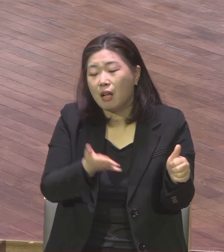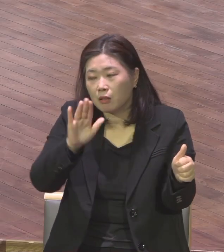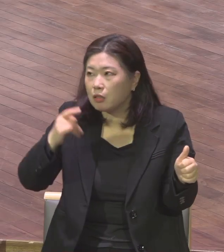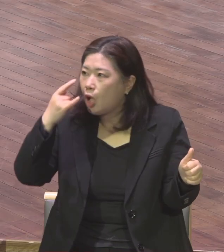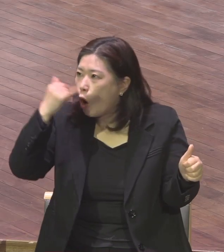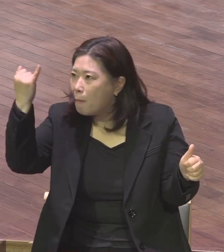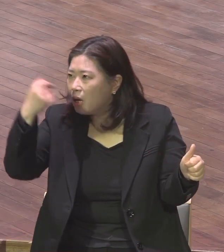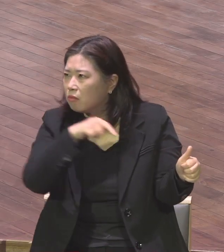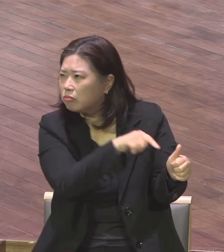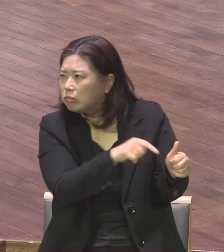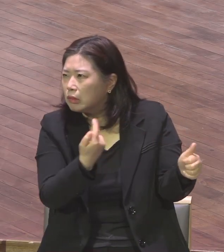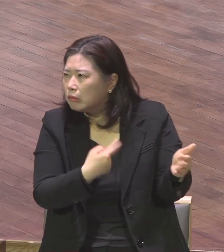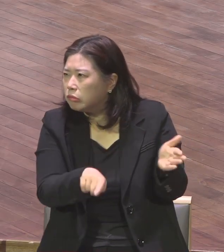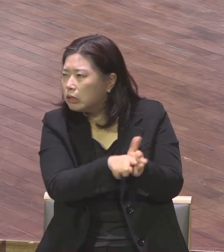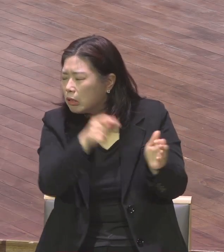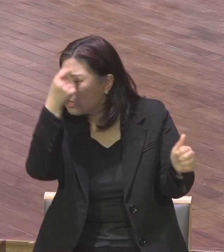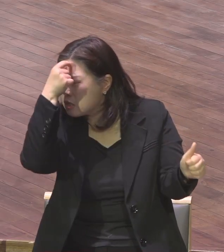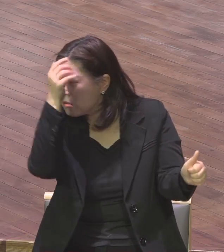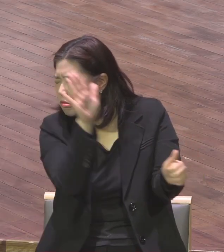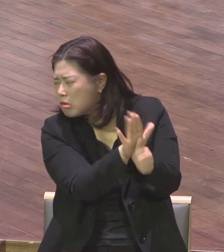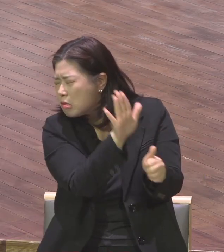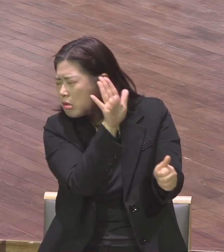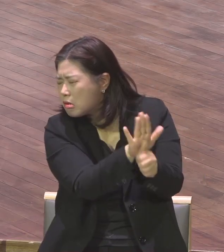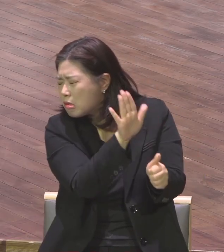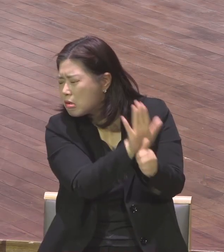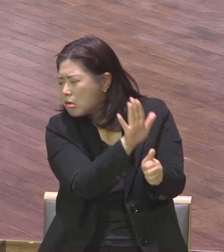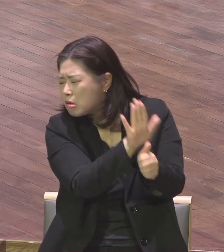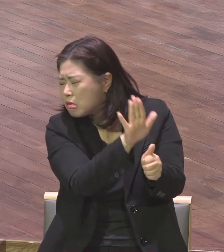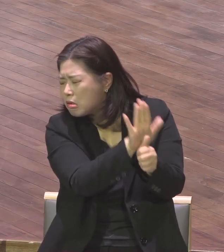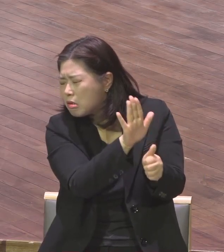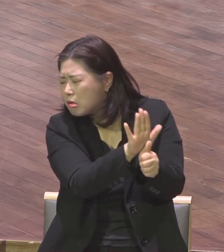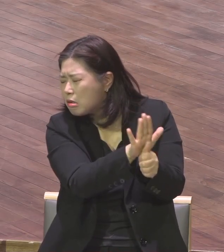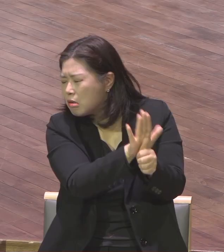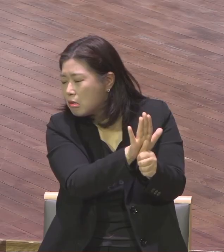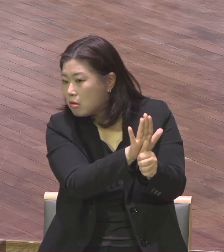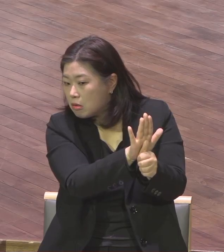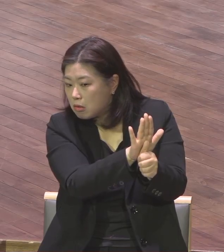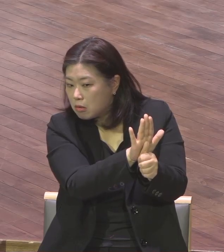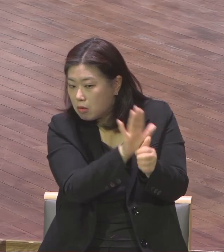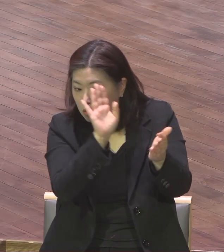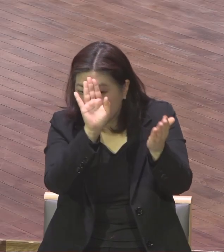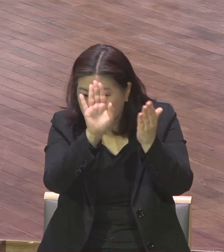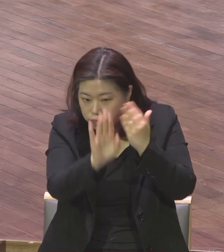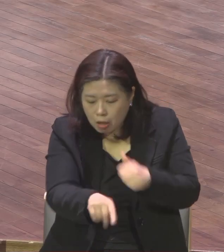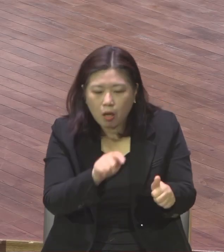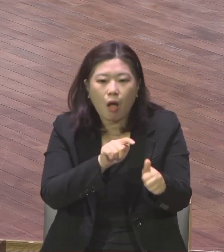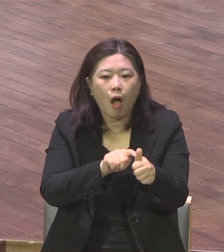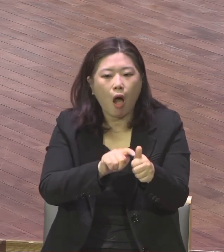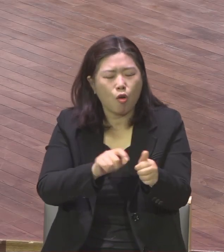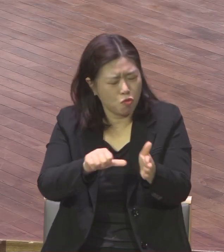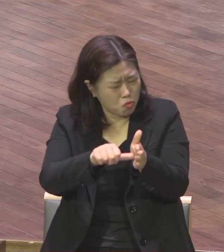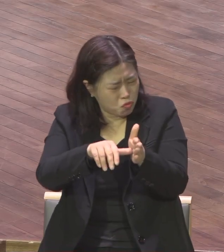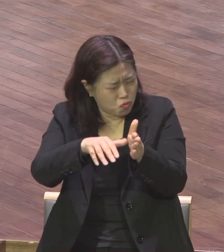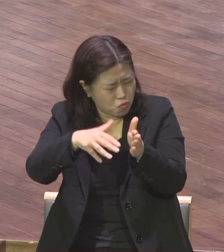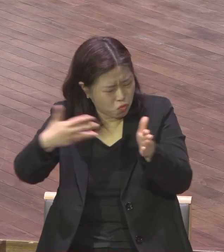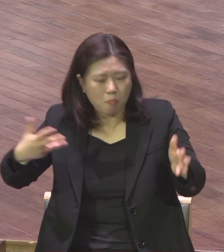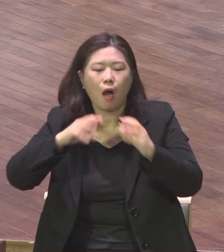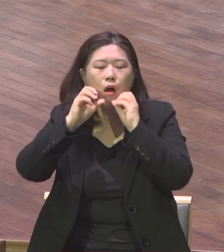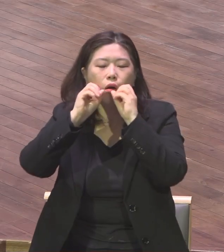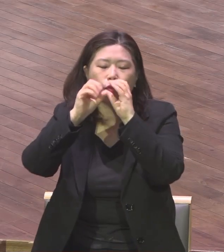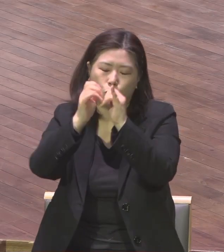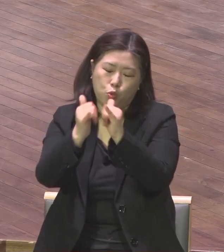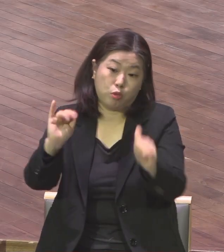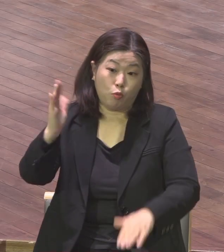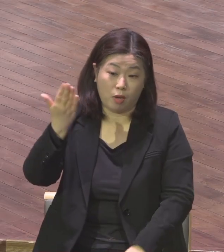성자 어거스틴. 기독교 2000제가 최고 영향을 입힌 인물이었다면 여러분 자녀를 위해 기도하시기 바랍니다. 자녀를 위해